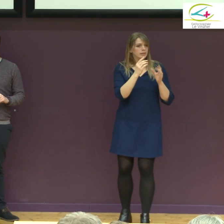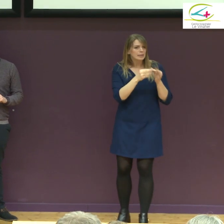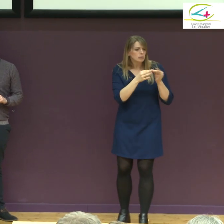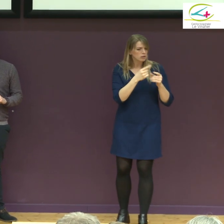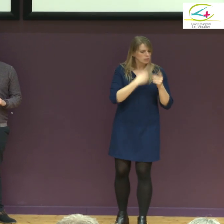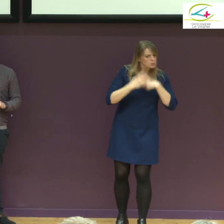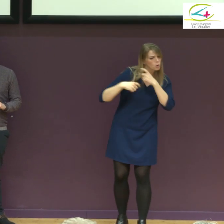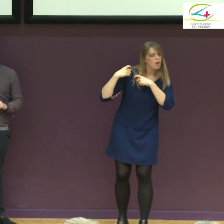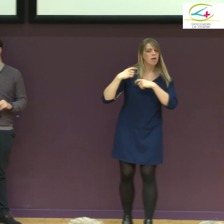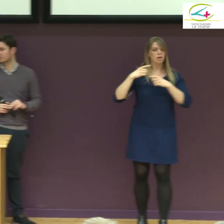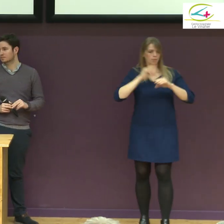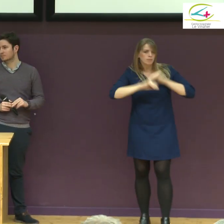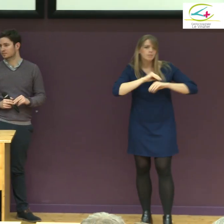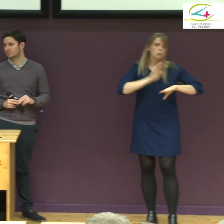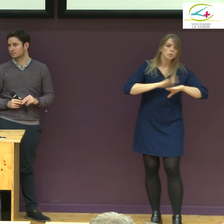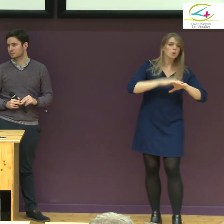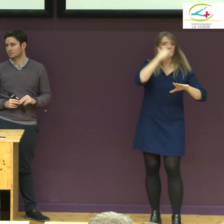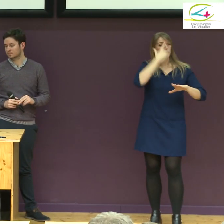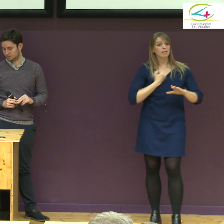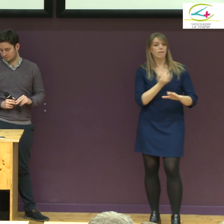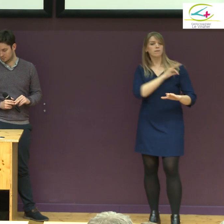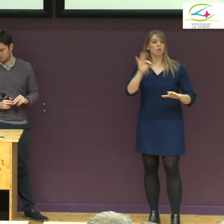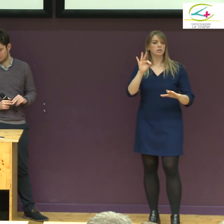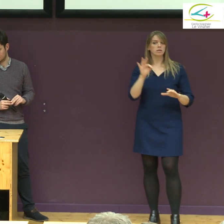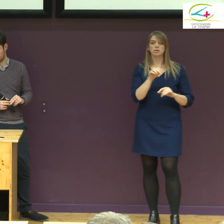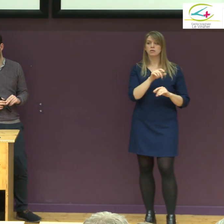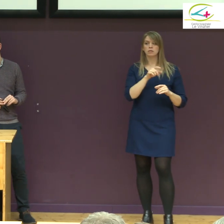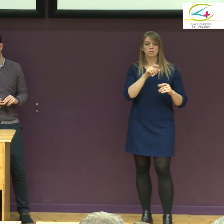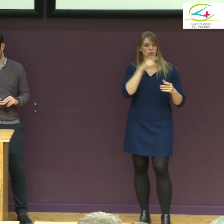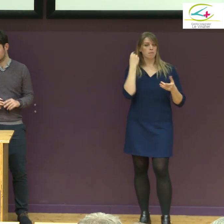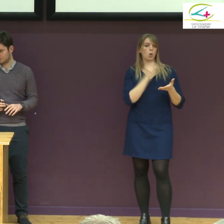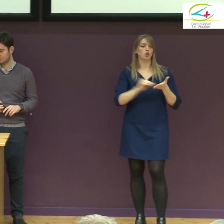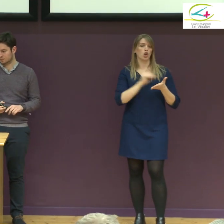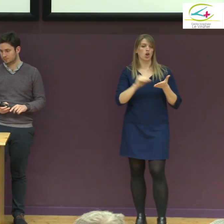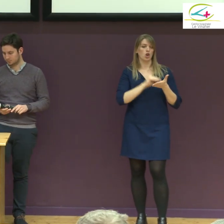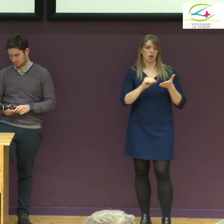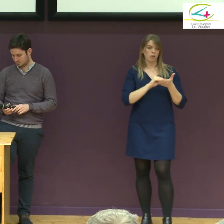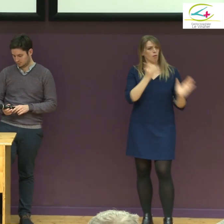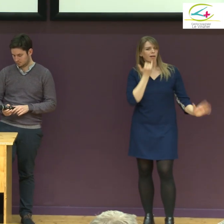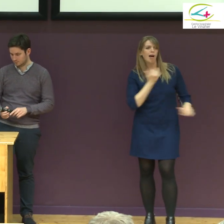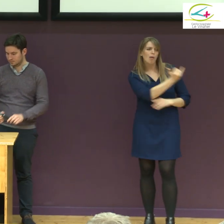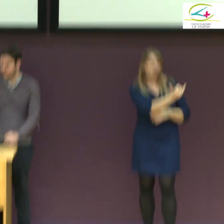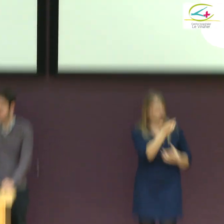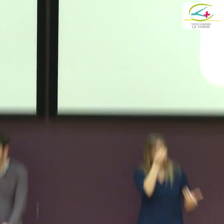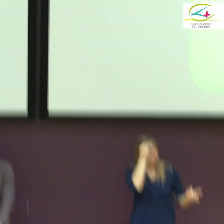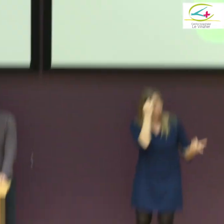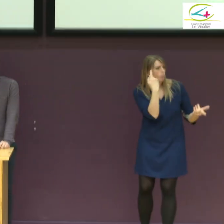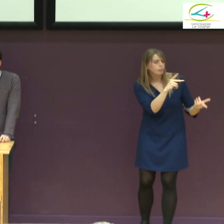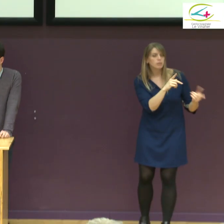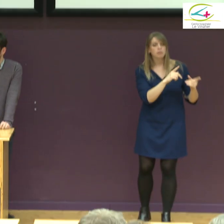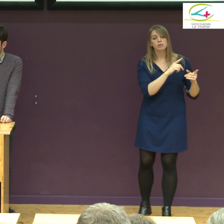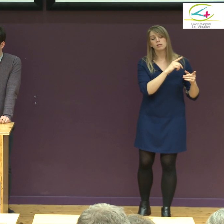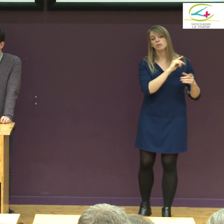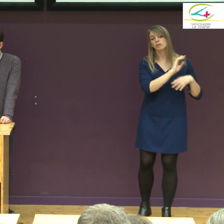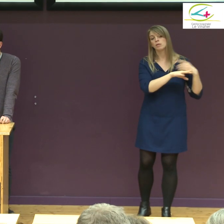la prévention du suicide en France. Donc cet auteur, je l'ai joint parce que je voulais savoir, parce que son histoire s'arrête en